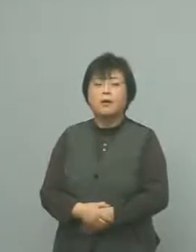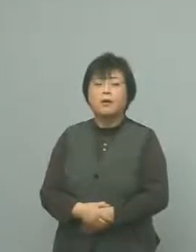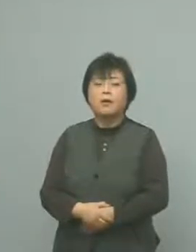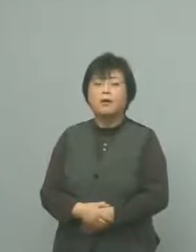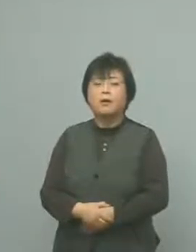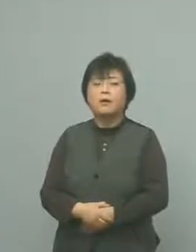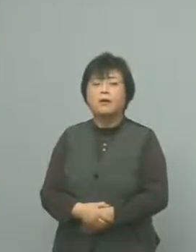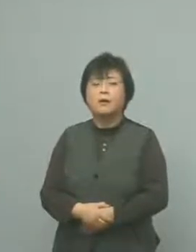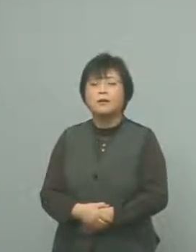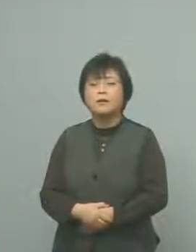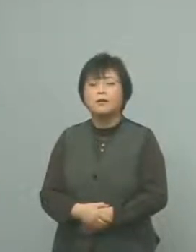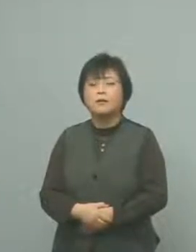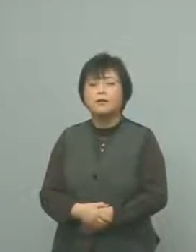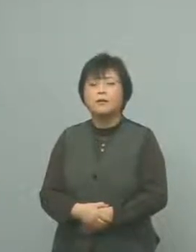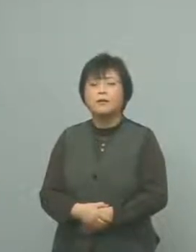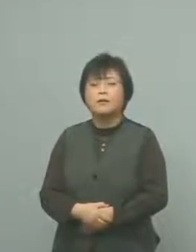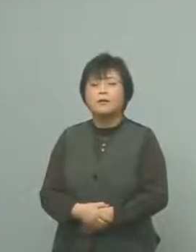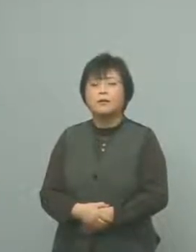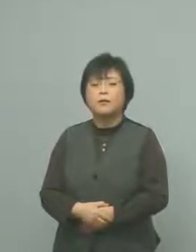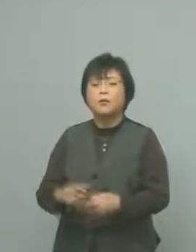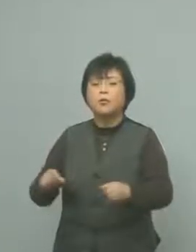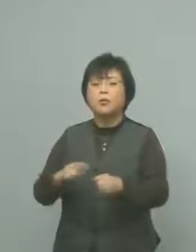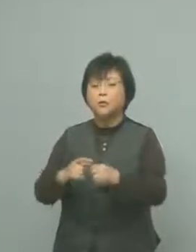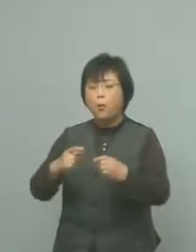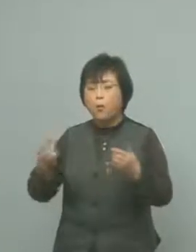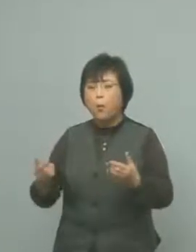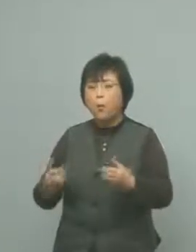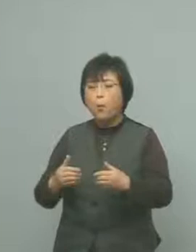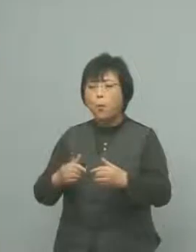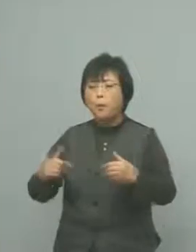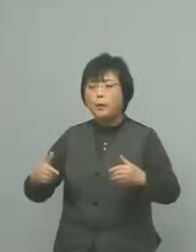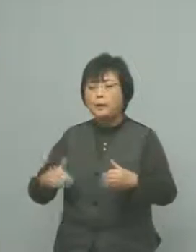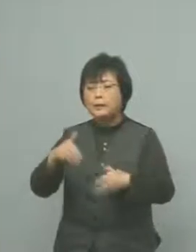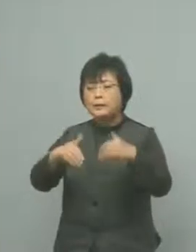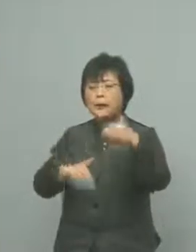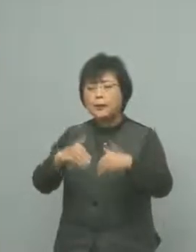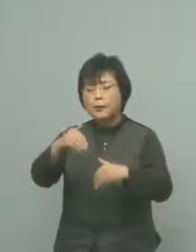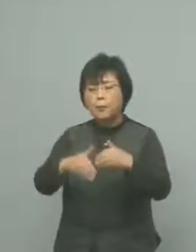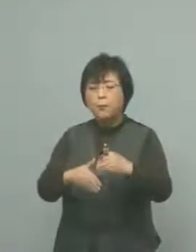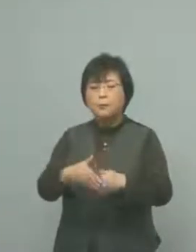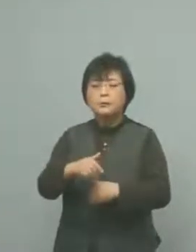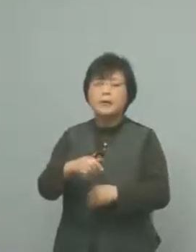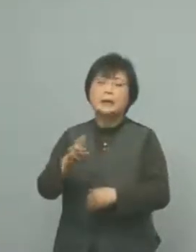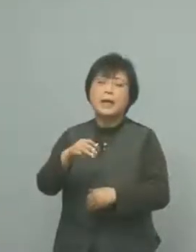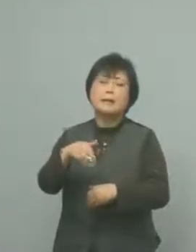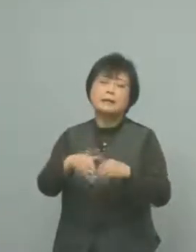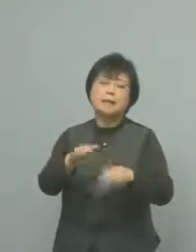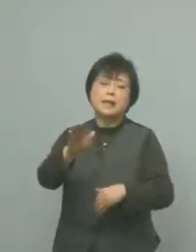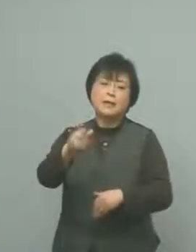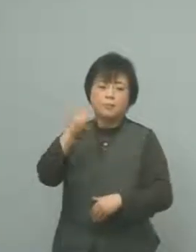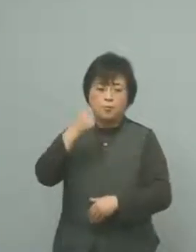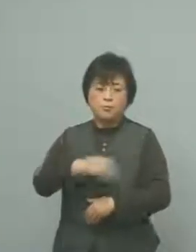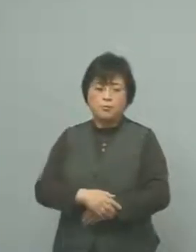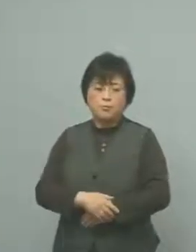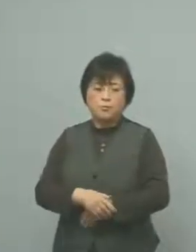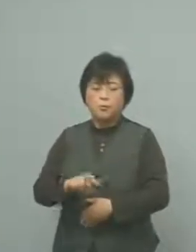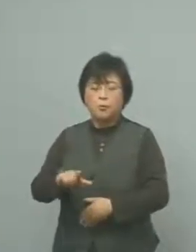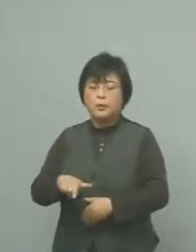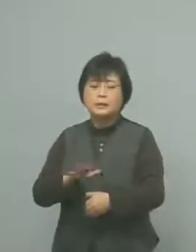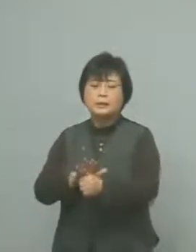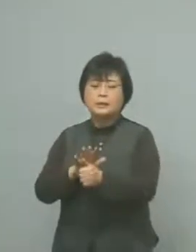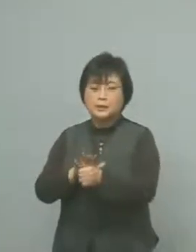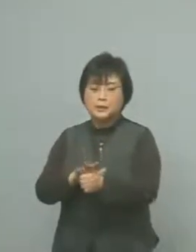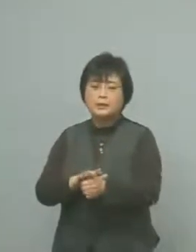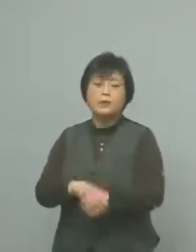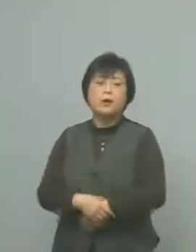選挙の、まあ、今年の一つの目玉は参院選だと思うんですけれども、 はい、 このまあ参院選の時に支援とかですね、どういったまあ